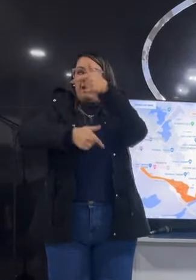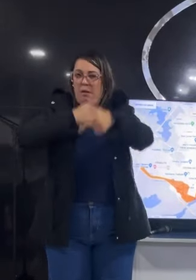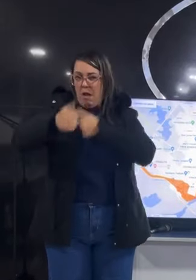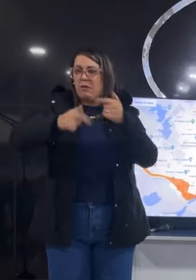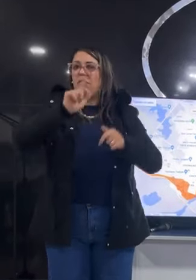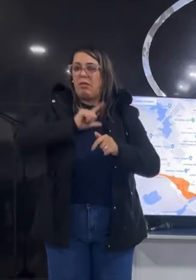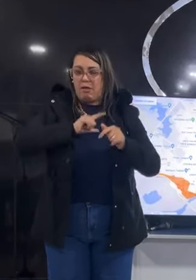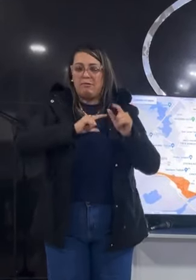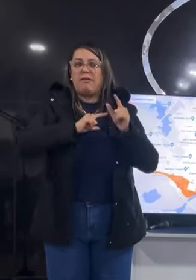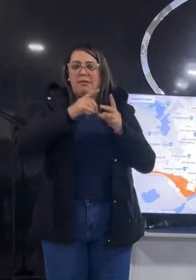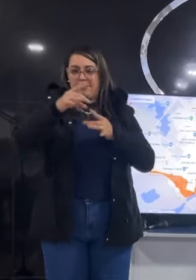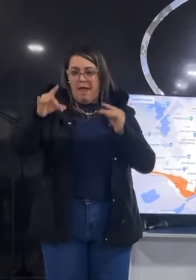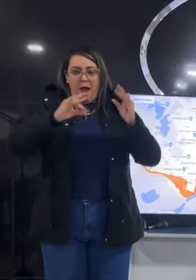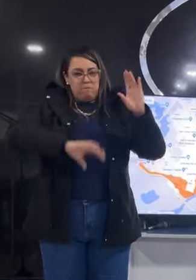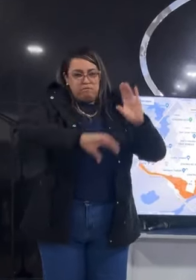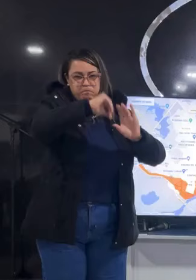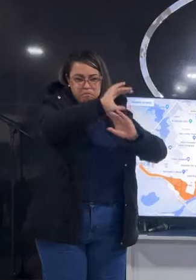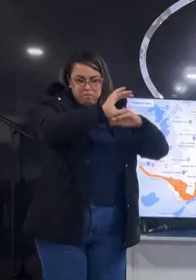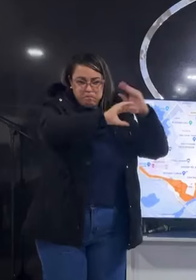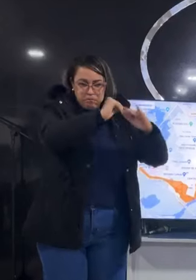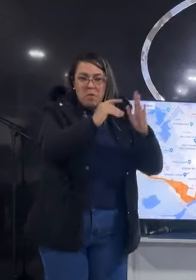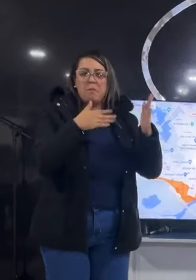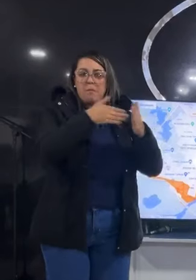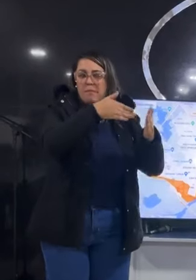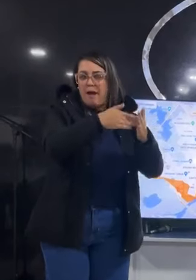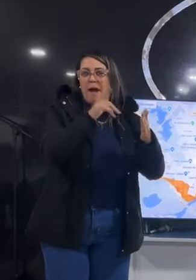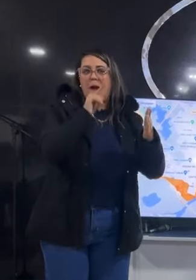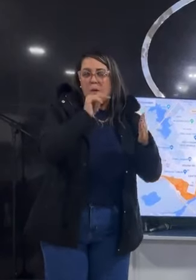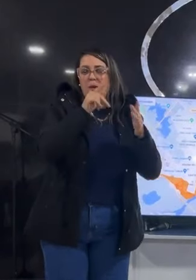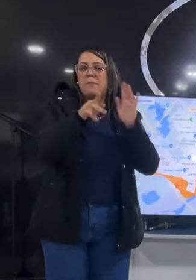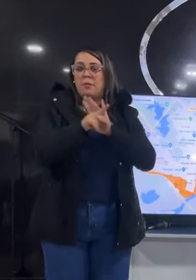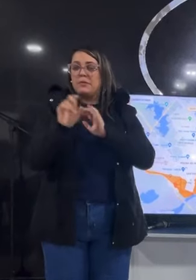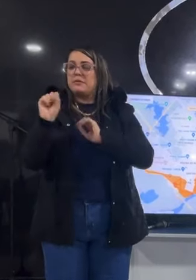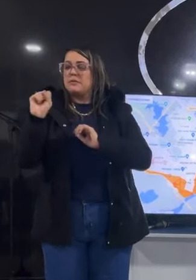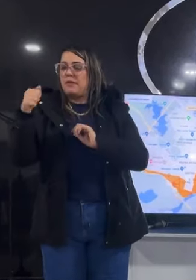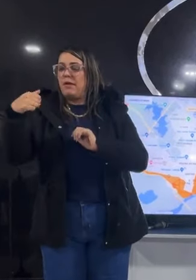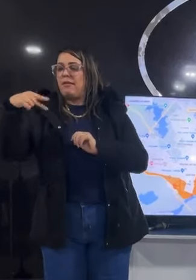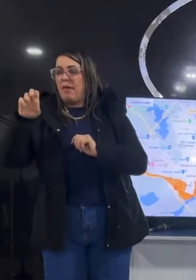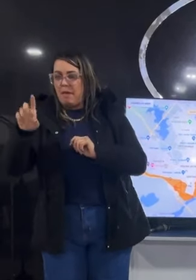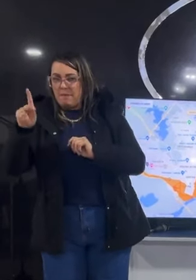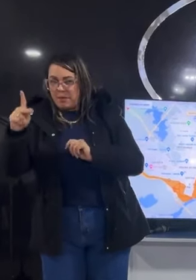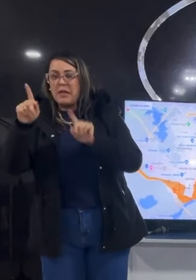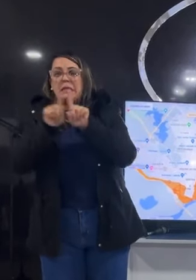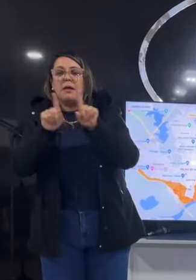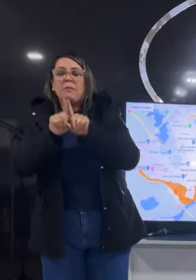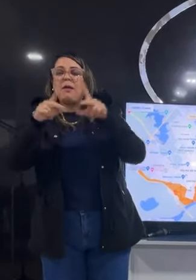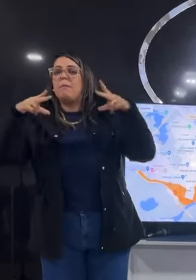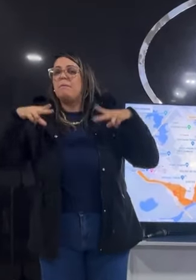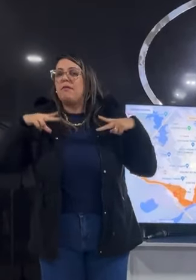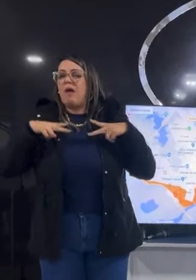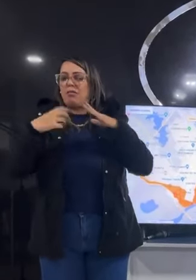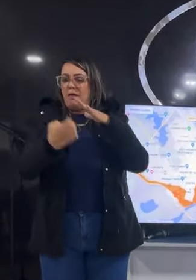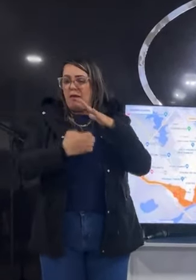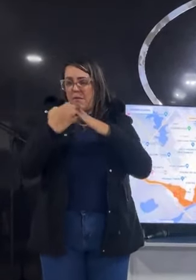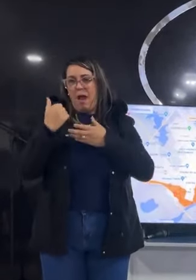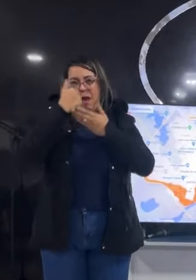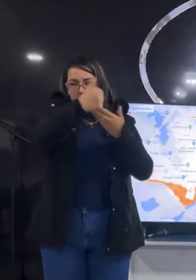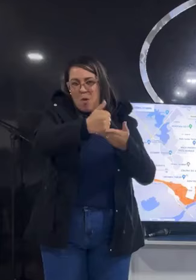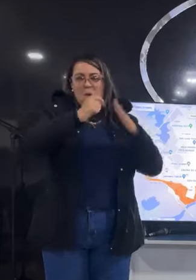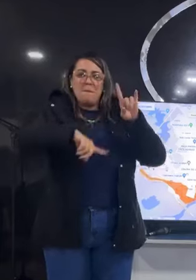contenção feito a muitas mãos pelo sanep e né pela iniciativa privada que nos apoiou com material né com